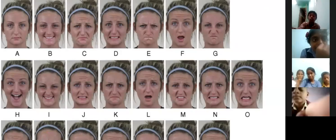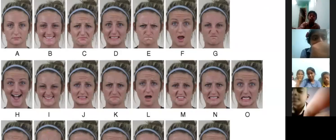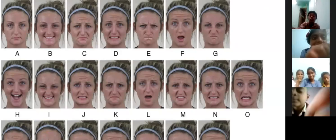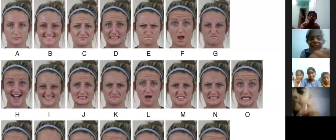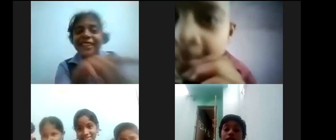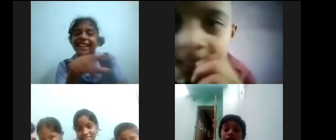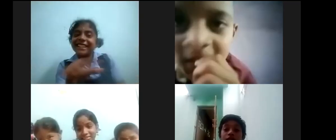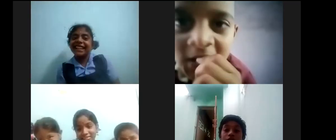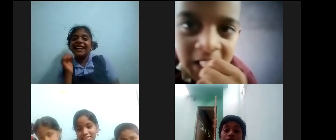మళ్ళీ ఆఫ్ చేసన్నా